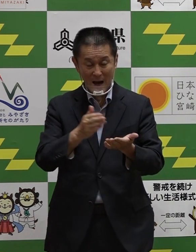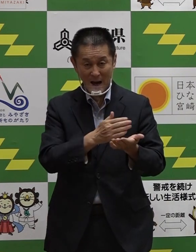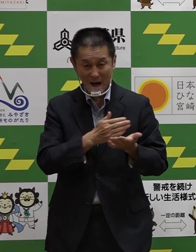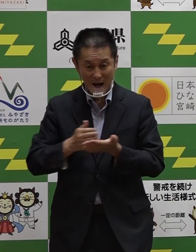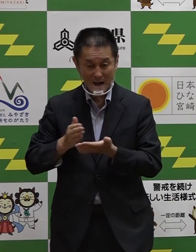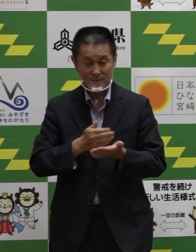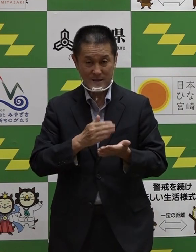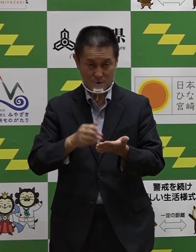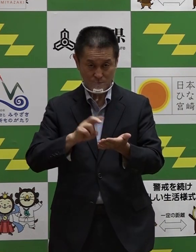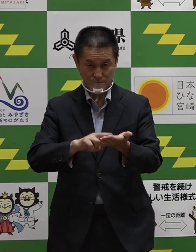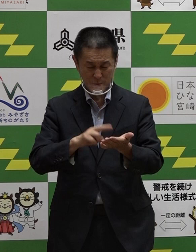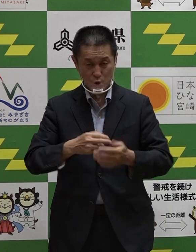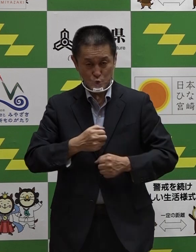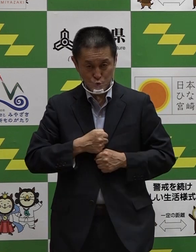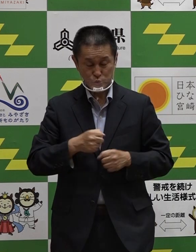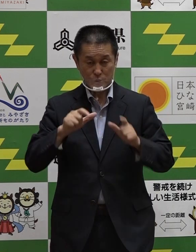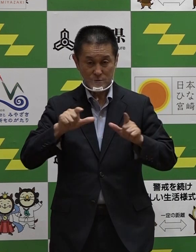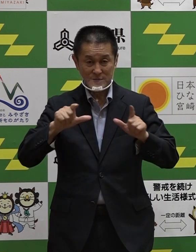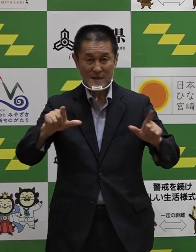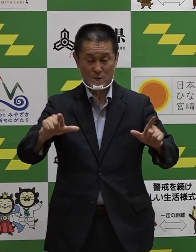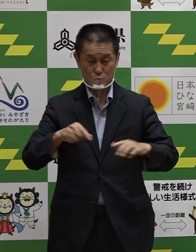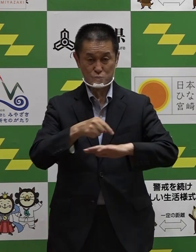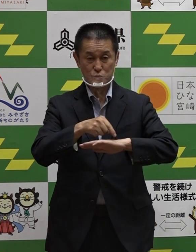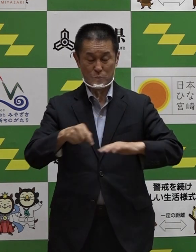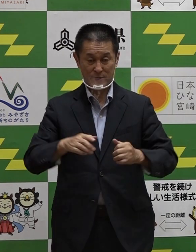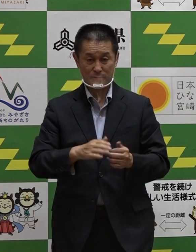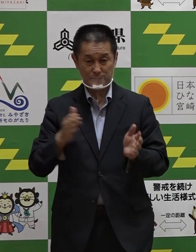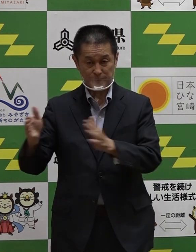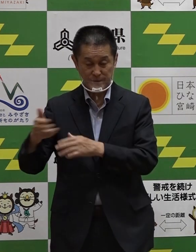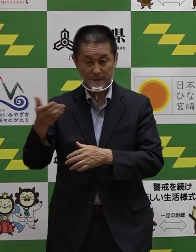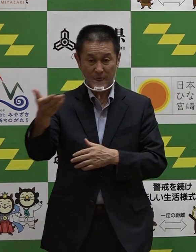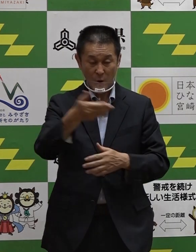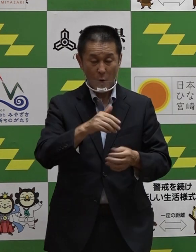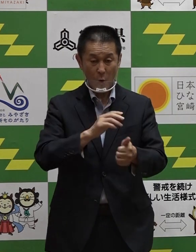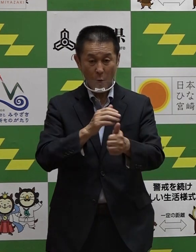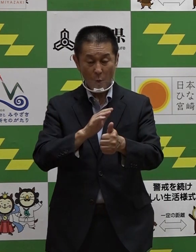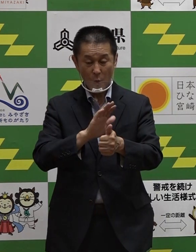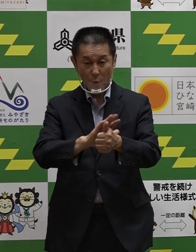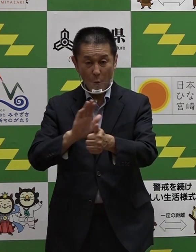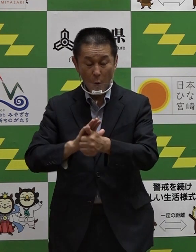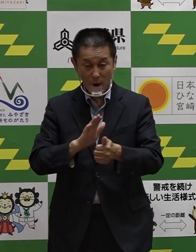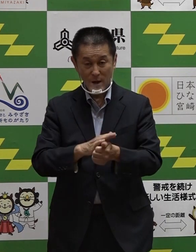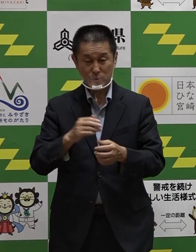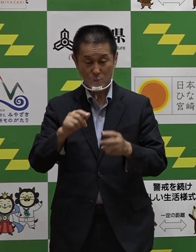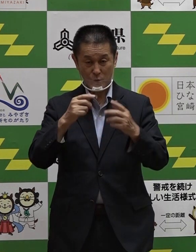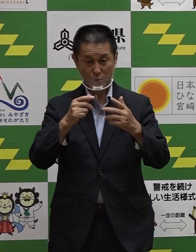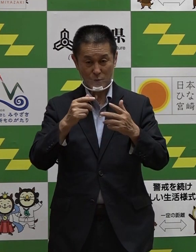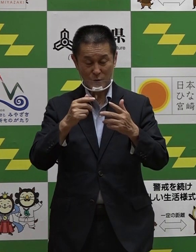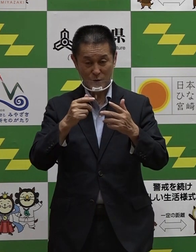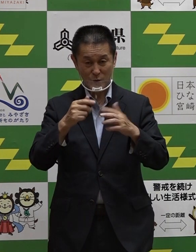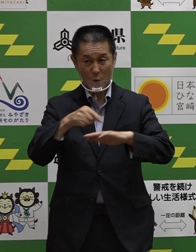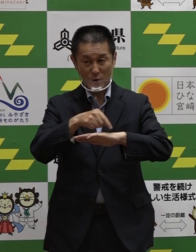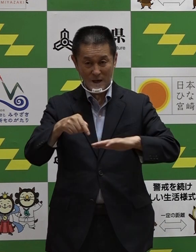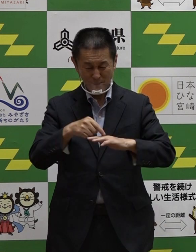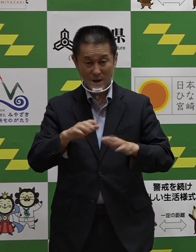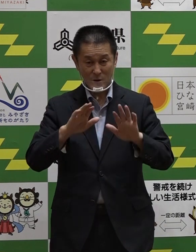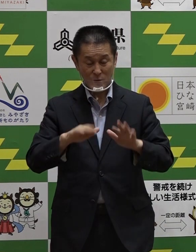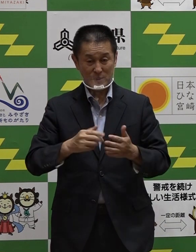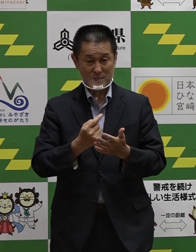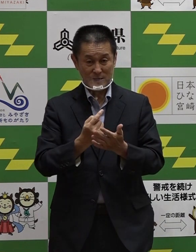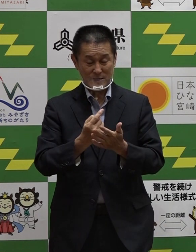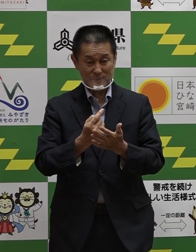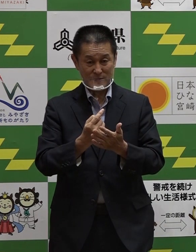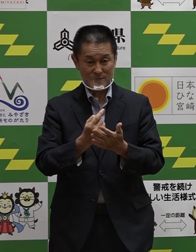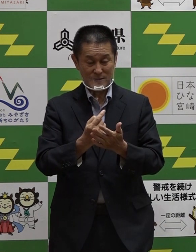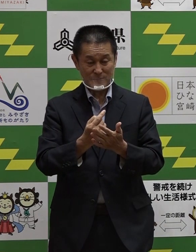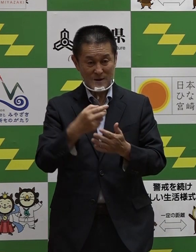して、注意喚起を行うと考えております。 あと応援キャンペーンで1点伺いたいんですけど、はい、今回参加される宿泊施設が